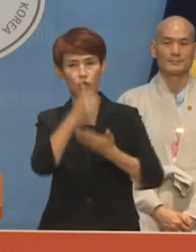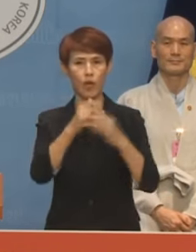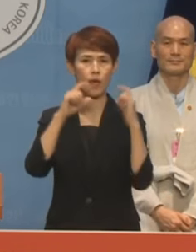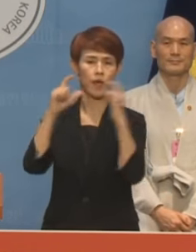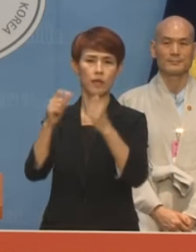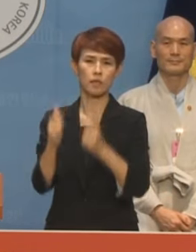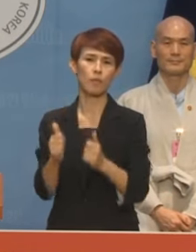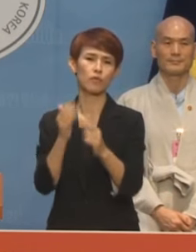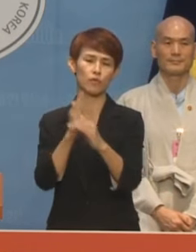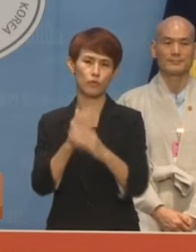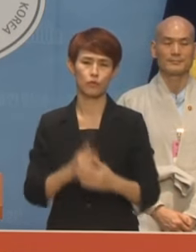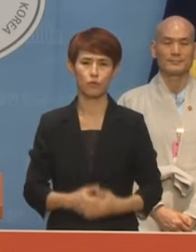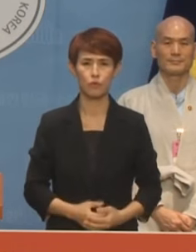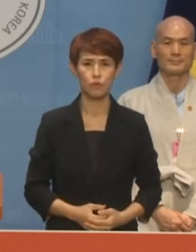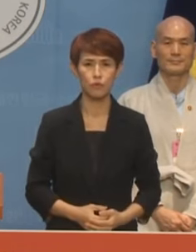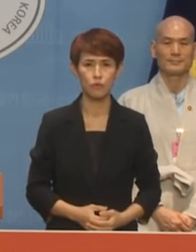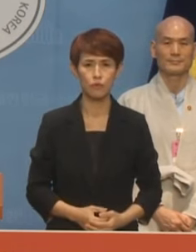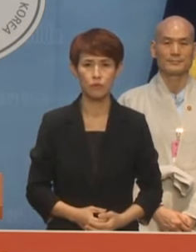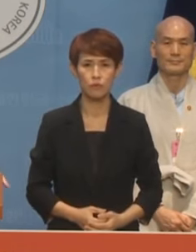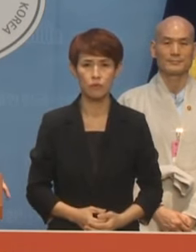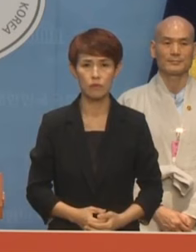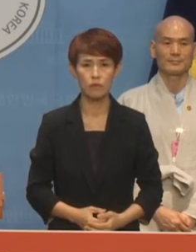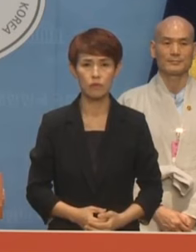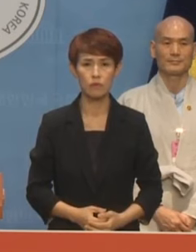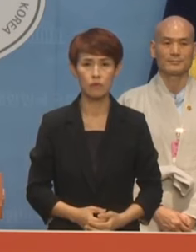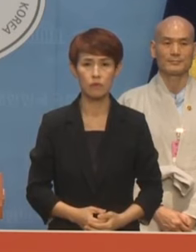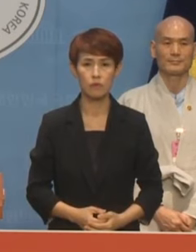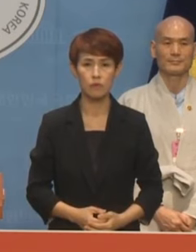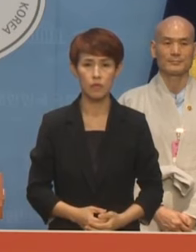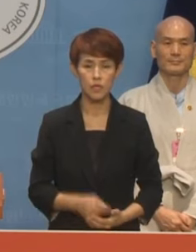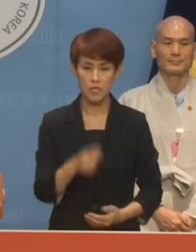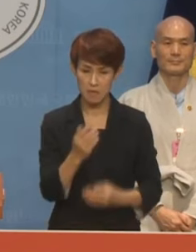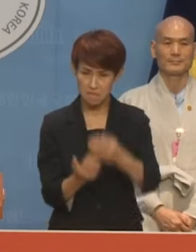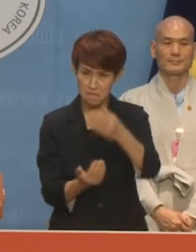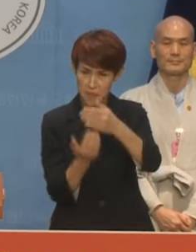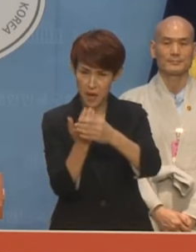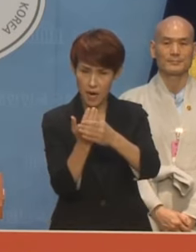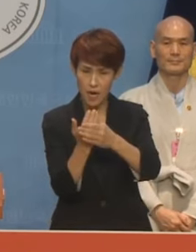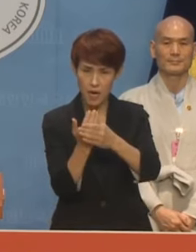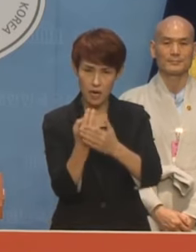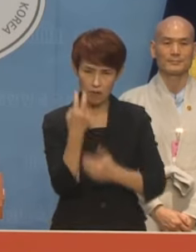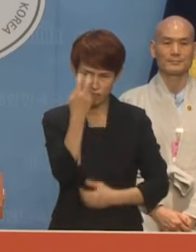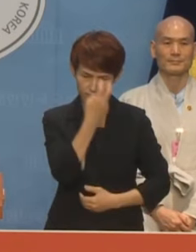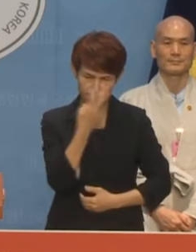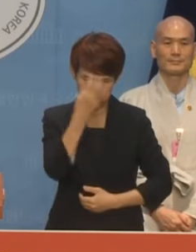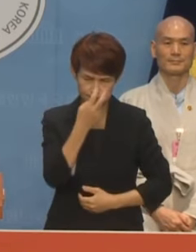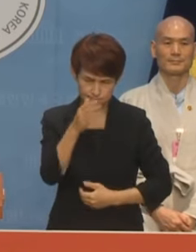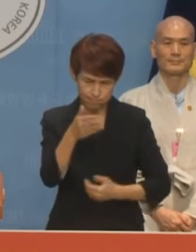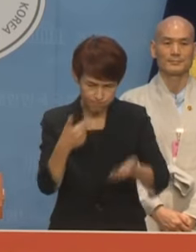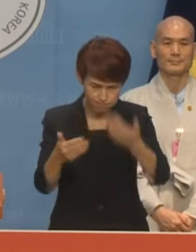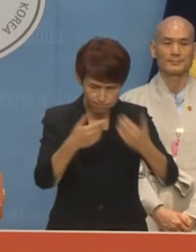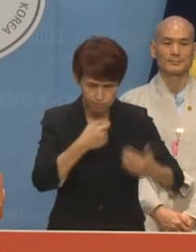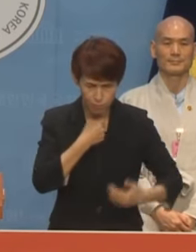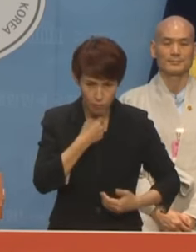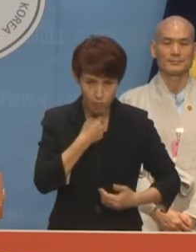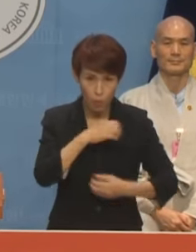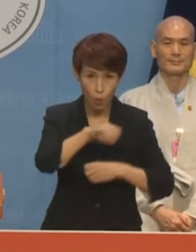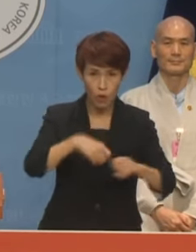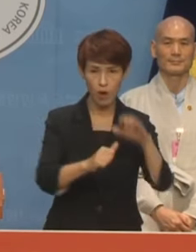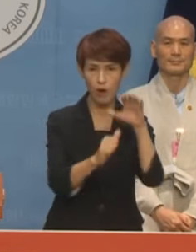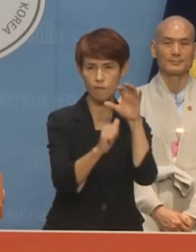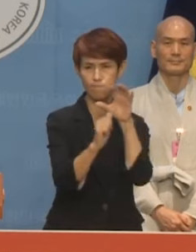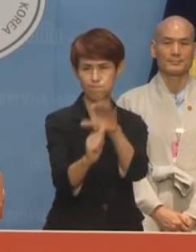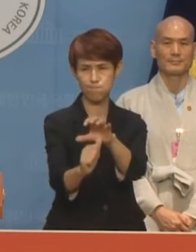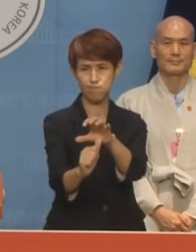상황입니다. 그리고 더 나아가서는 이 사건의 진상을 규명하려고 했던 것을 오히려 억압하고 누르려고